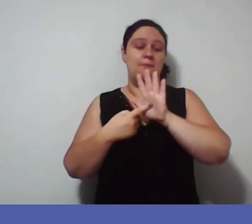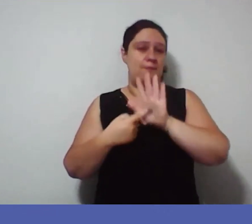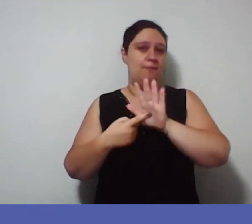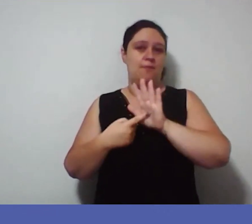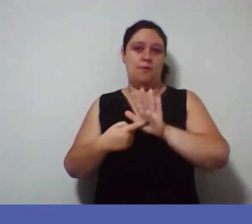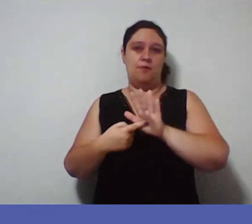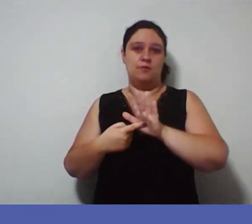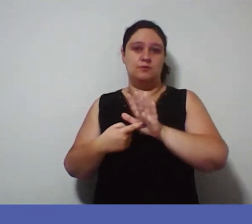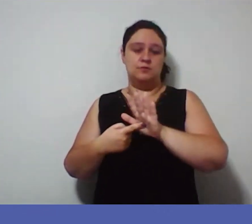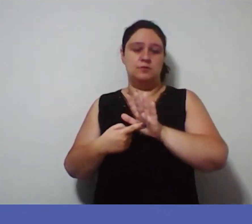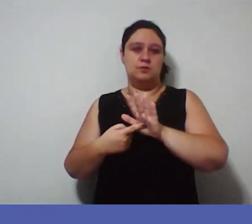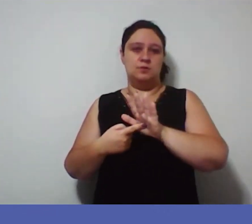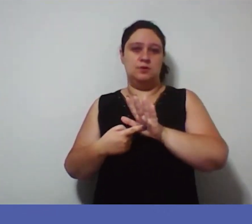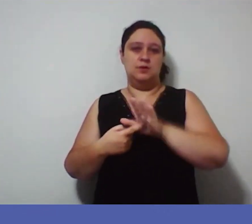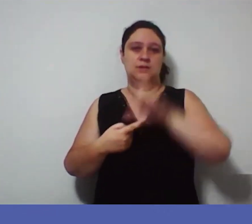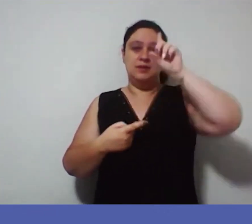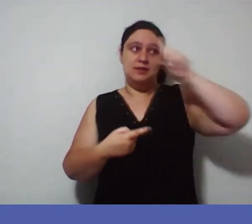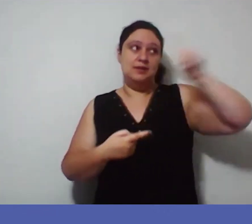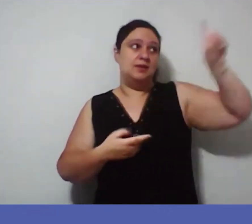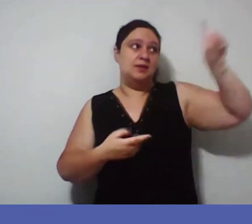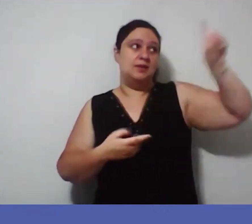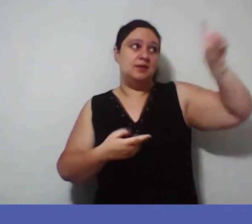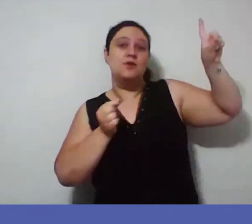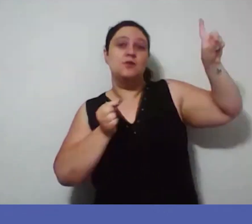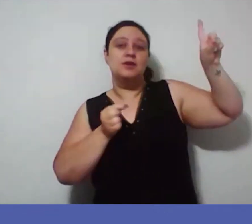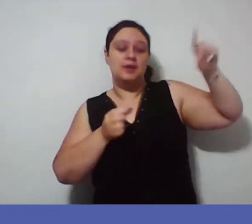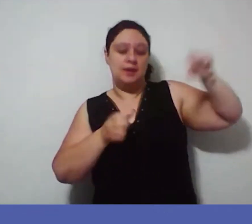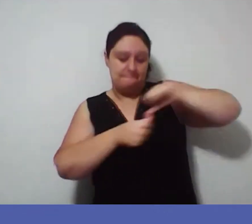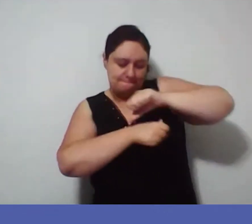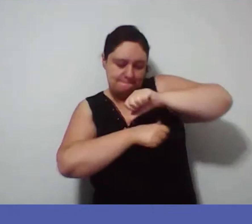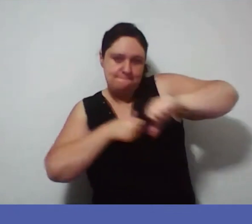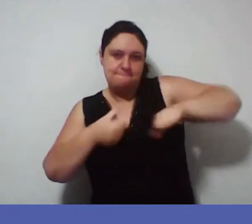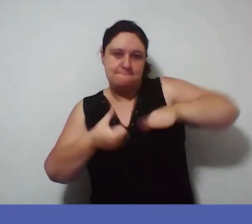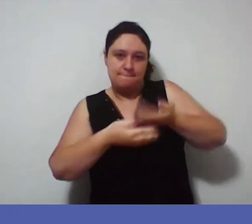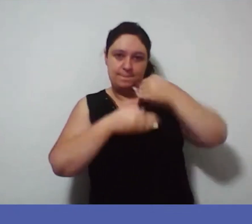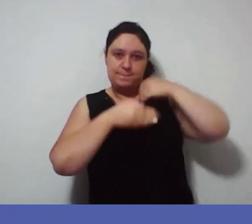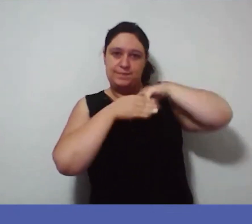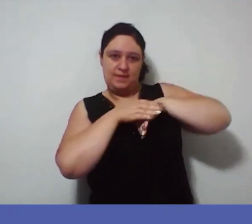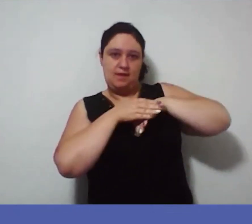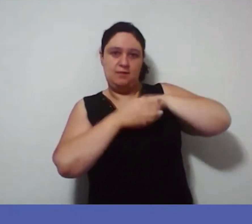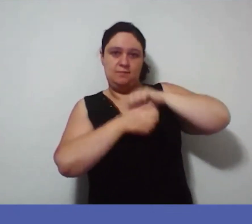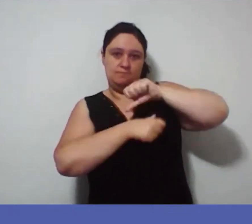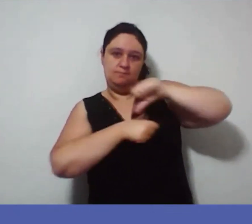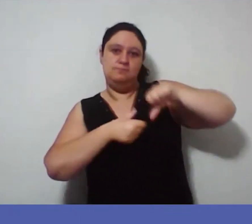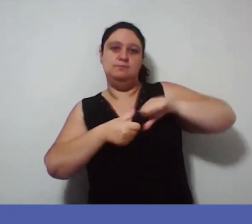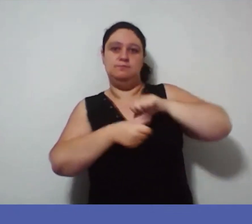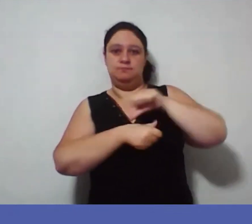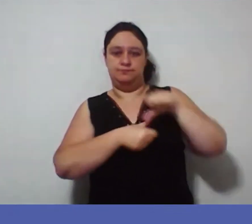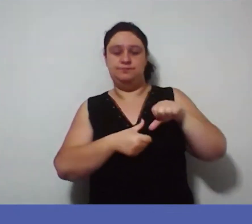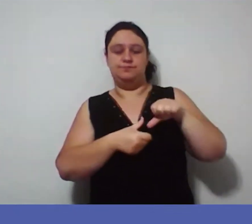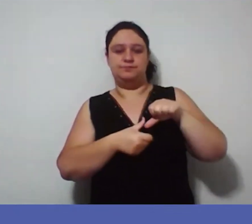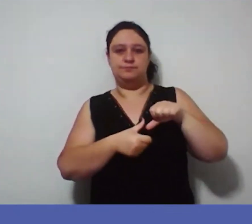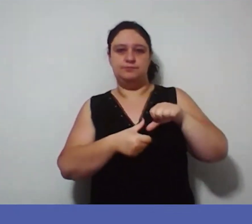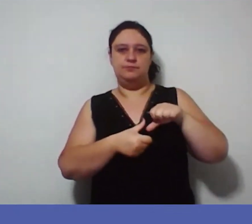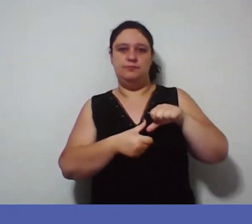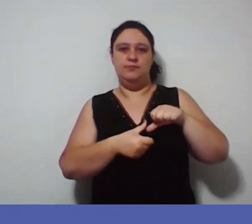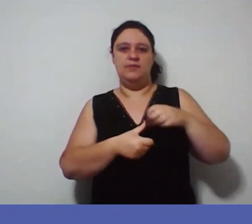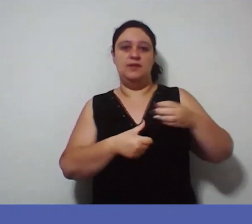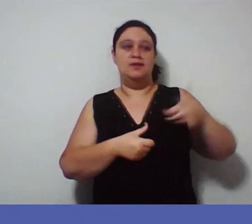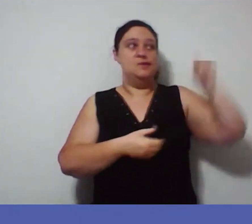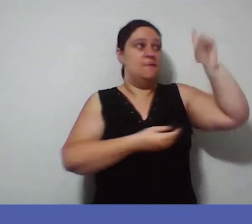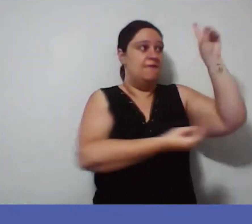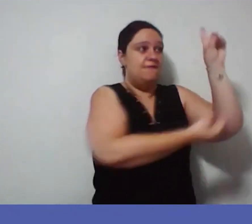Mas Deus quer nos mudar interiormente. Deus quer, pela vida de Deus, nos transformar.